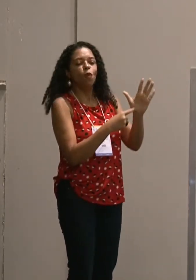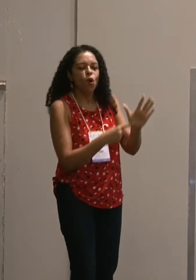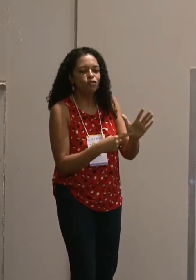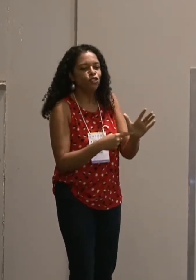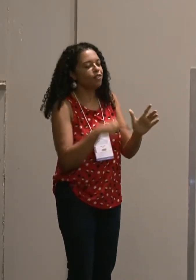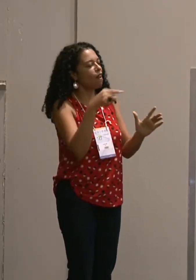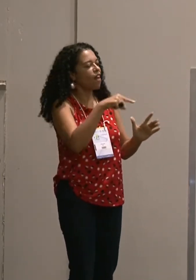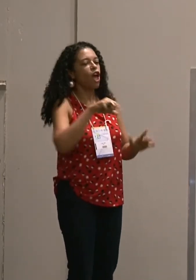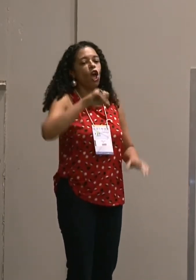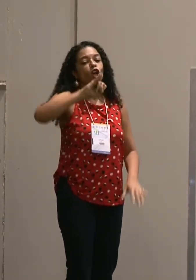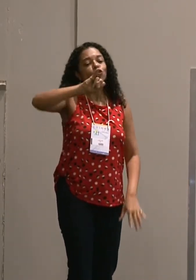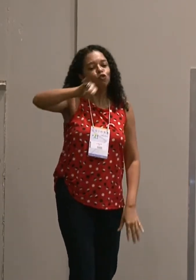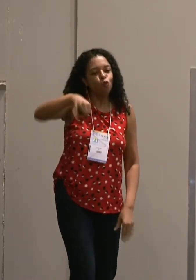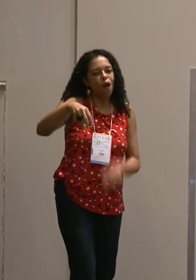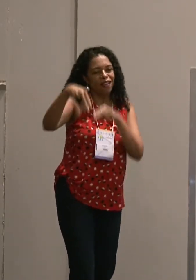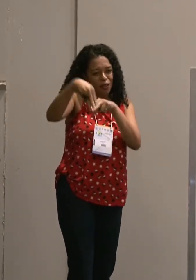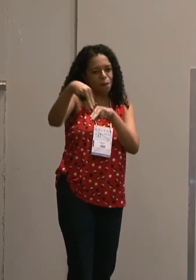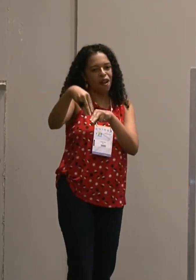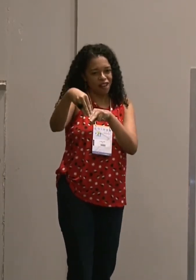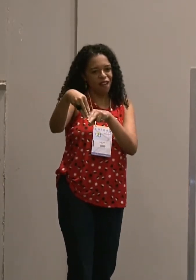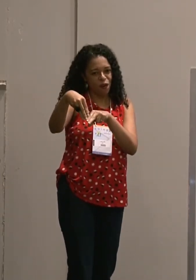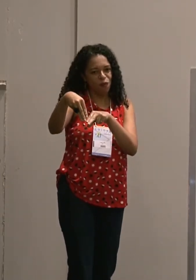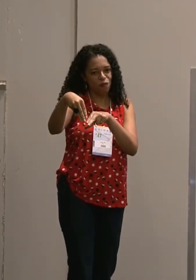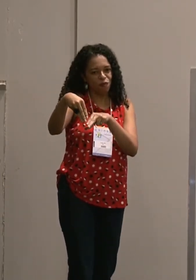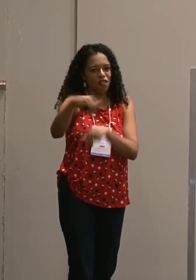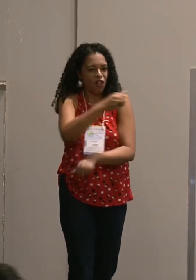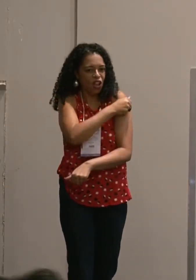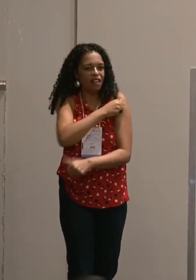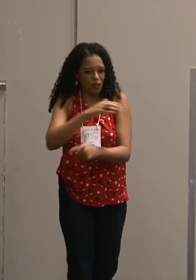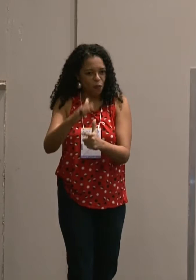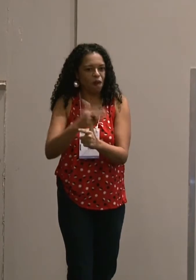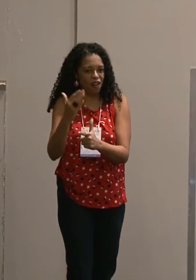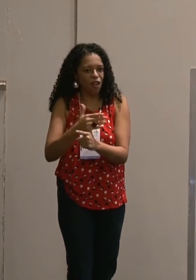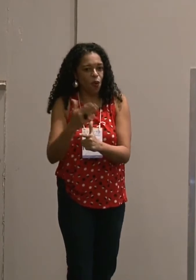e ali mostra que esse Joaquim Maranhão